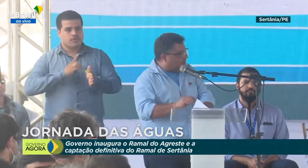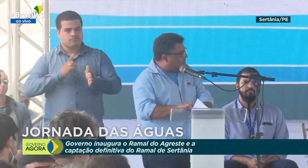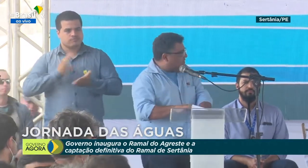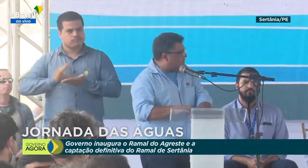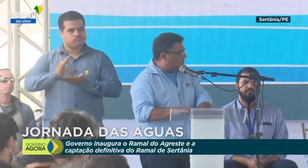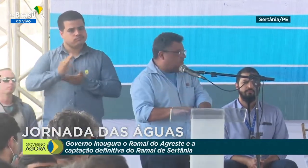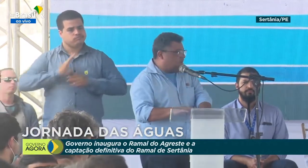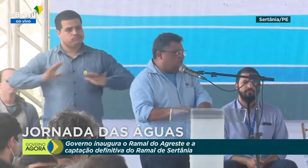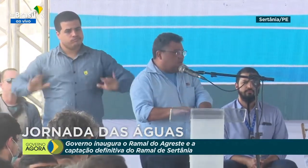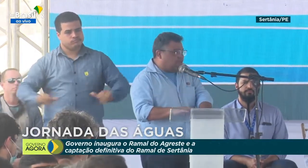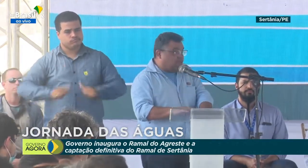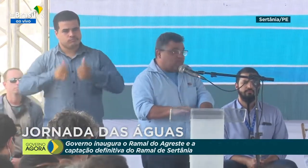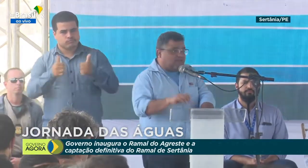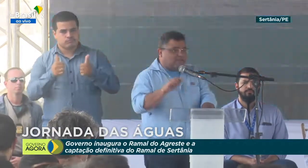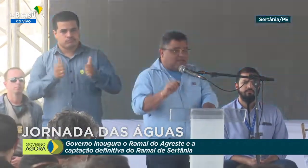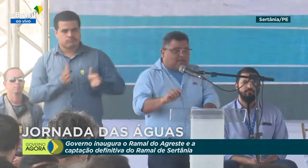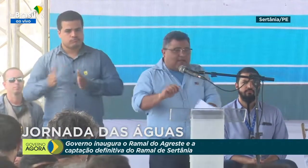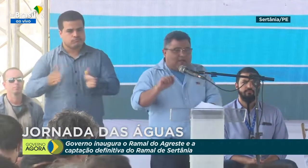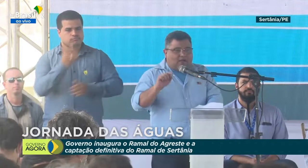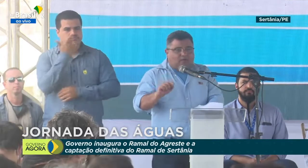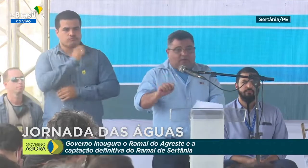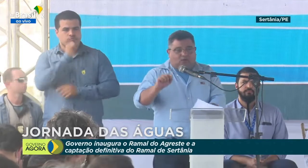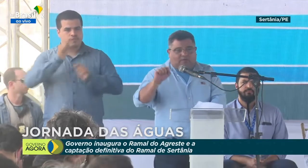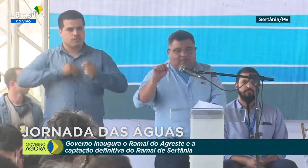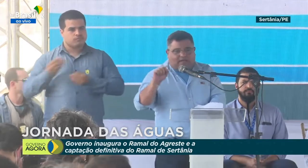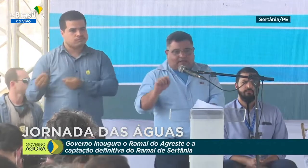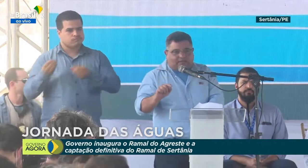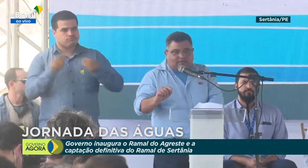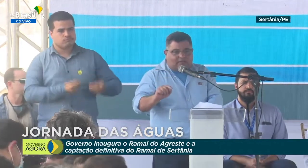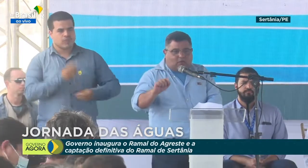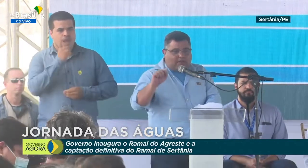revitalizar nossas bacias, que vão trazer água em